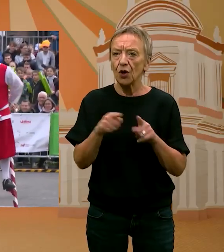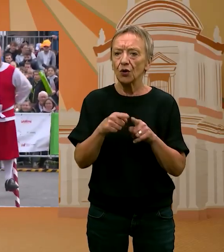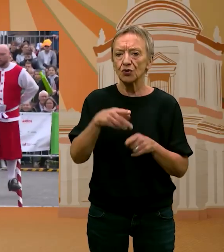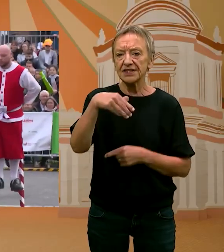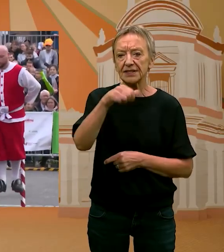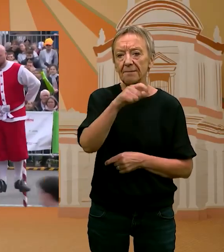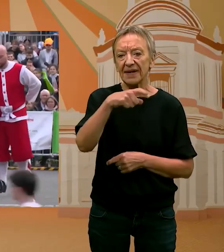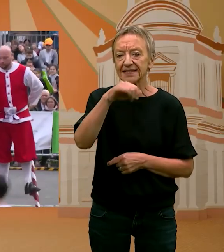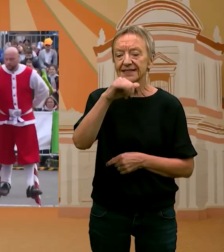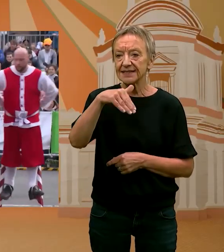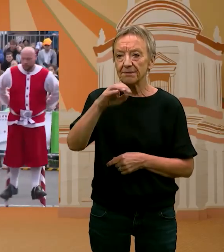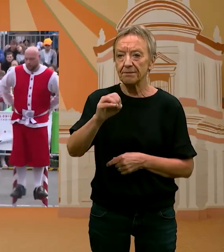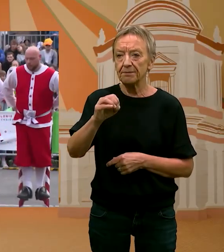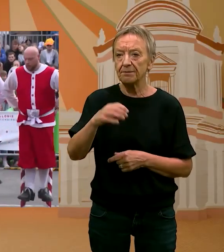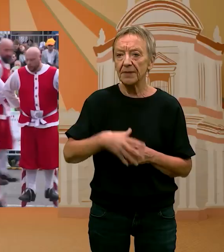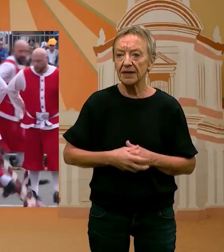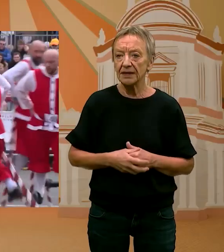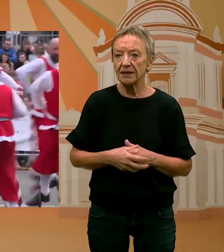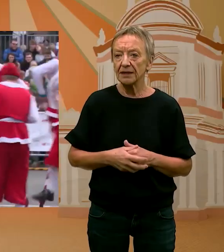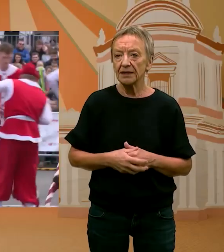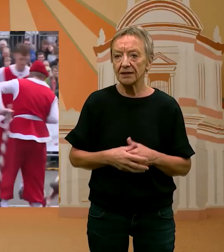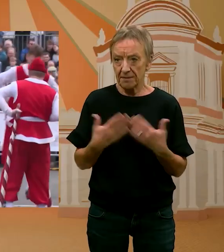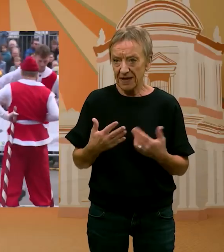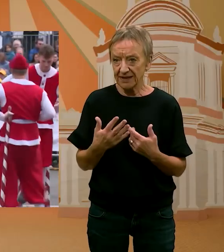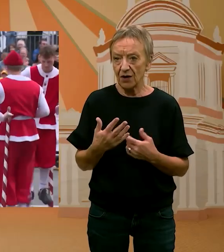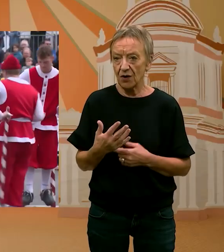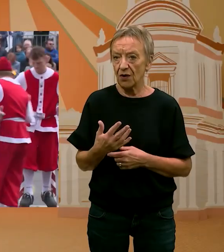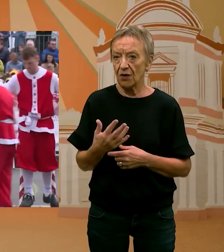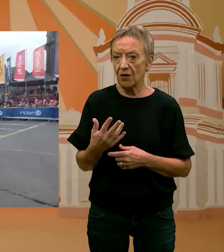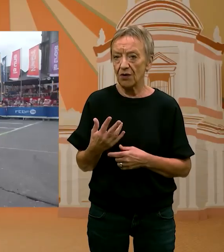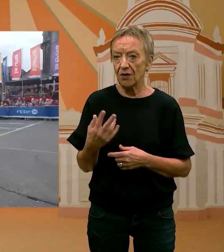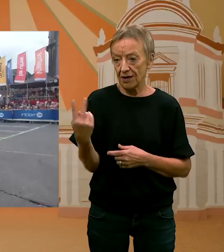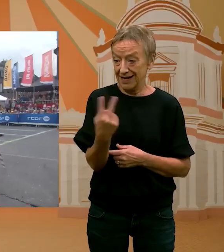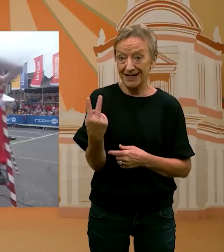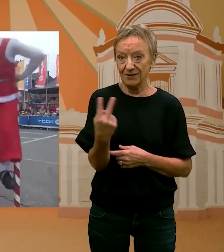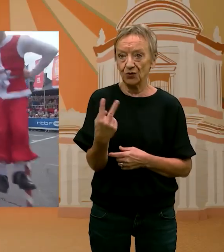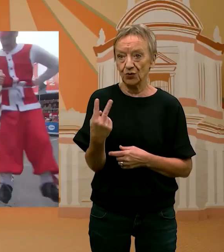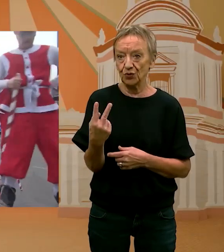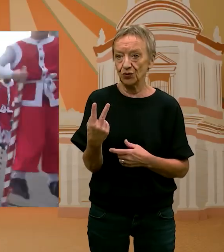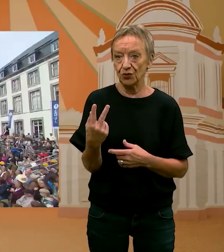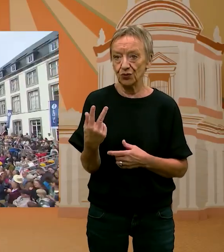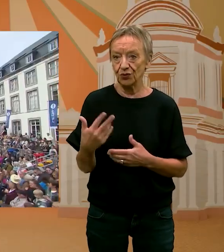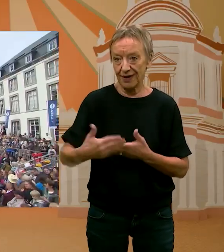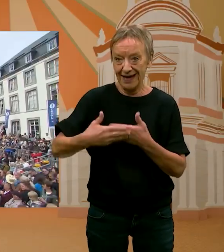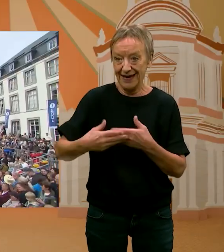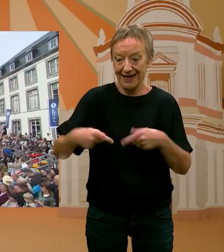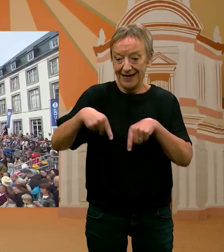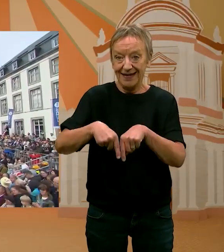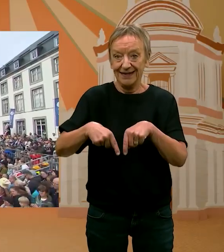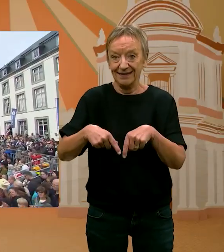maintenant, il s'allie. Et je pense que c'est vraiment la chose à faire. On est contre eux, donc il faut qu'ils se mettent à 2. Il y a des groupes qui se scindent et on voit que Liam